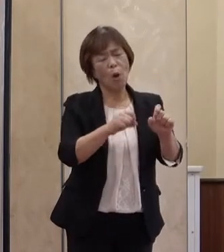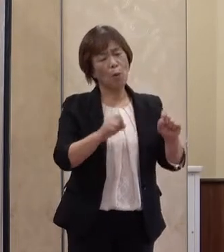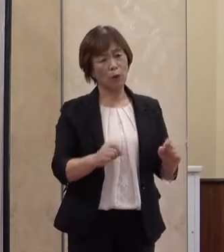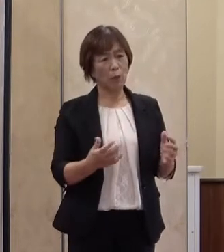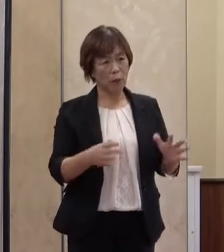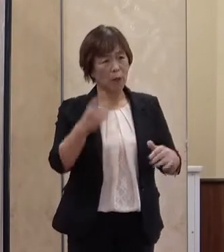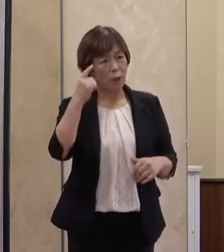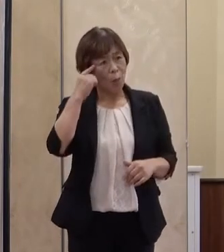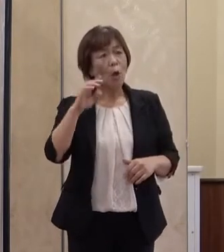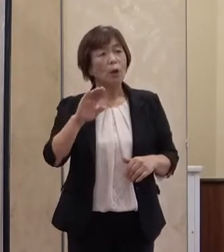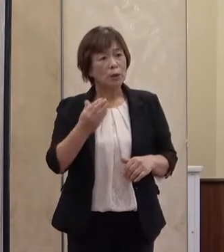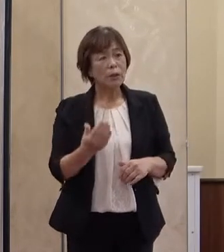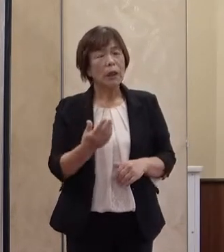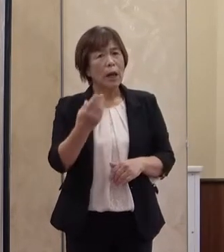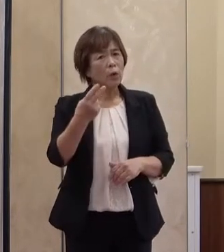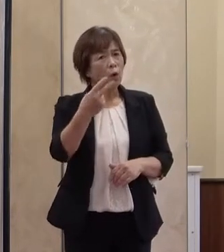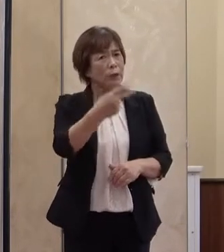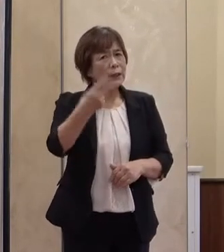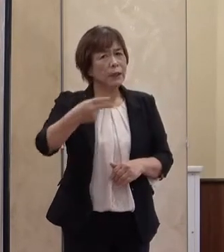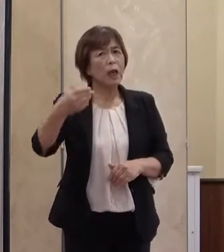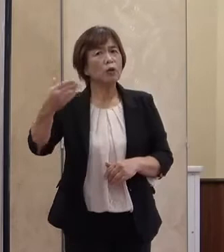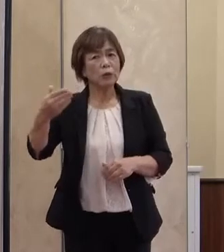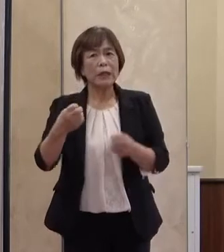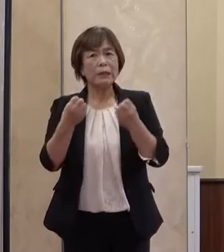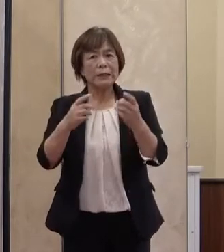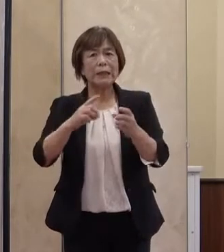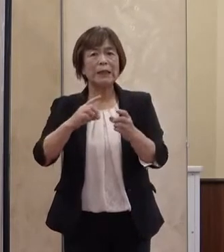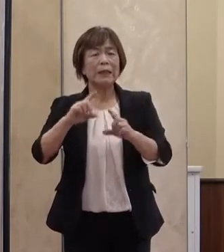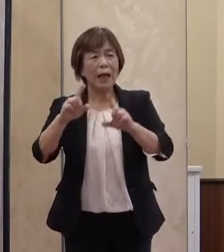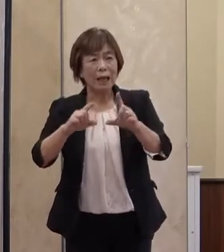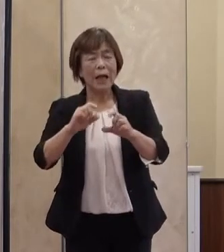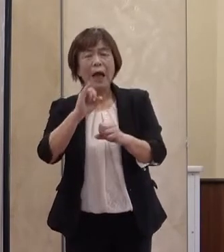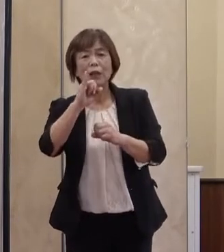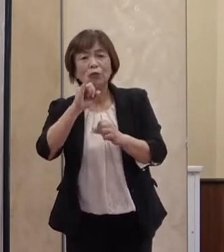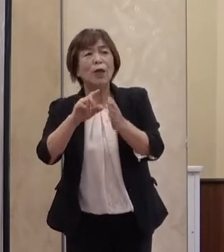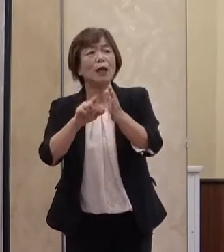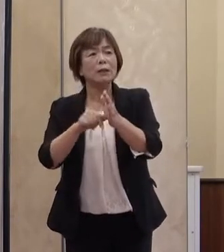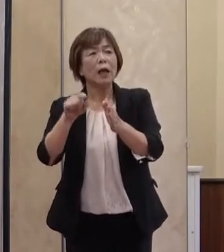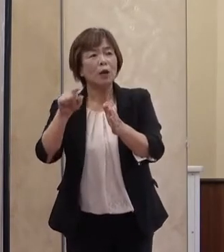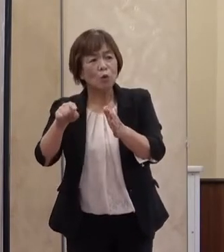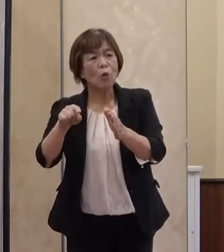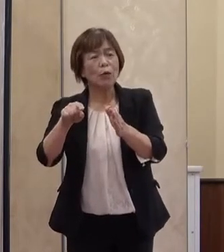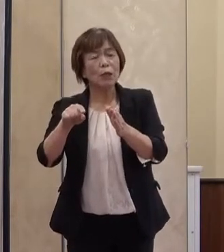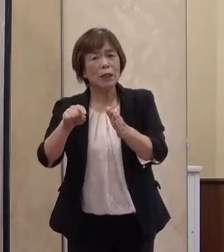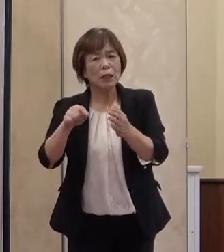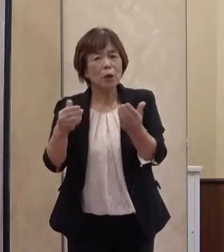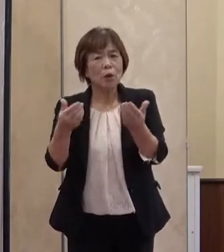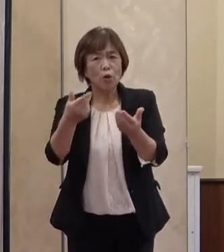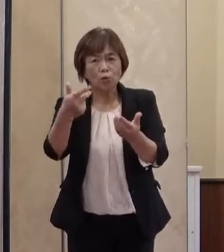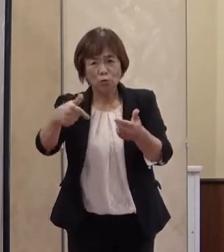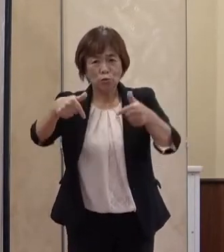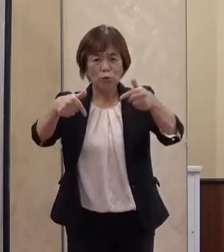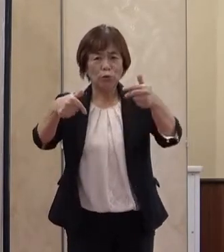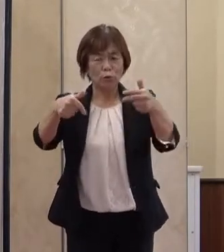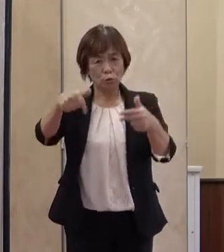れども、改めて2009年の新型インフルエンザの時というのは、一体何が問題だったというふうにお考えなんでしょうか。